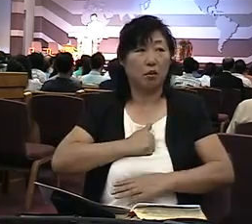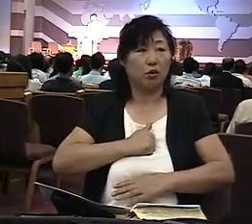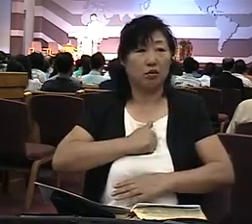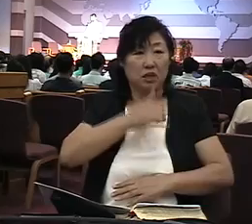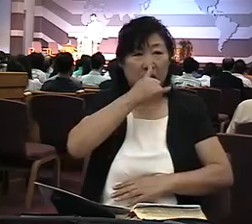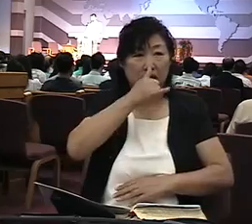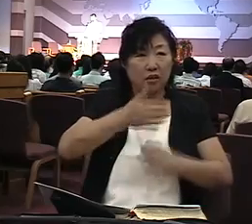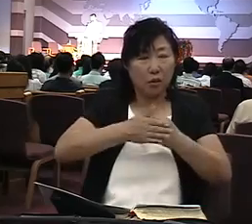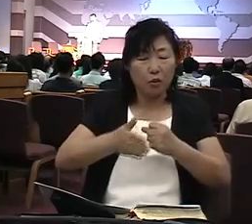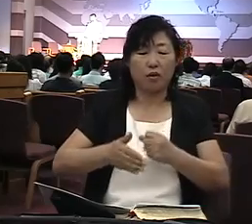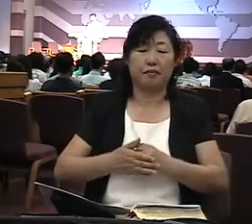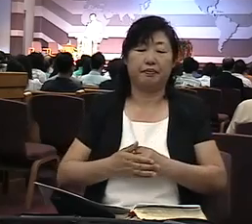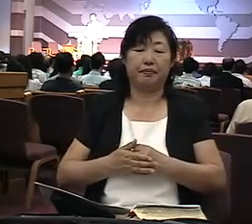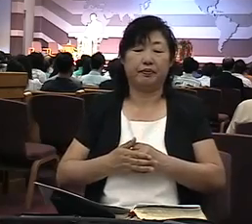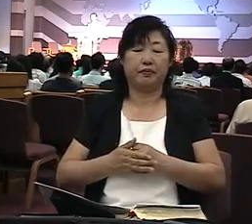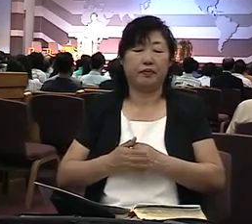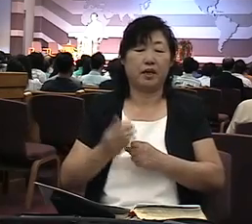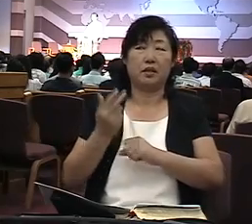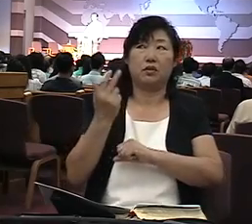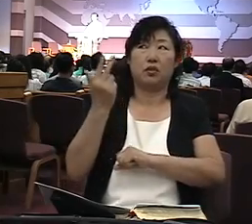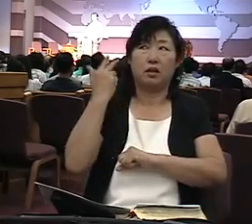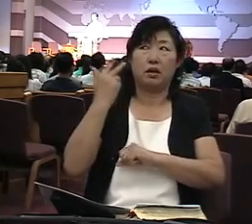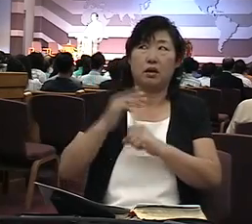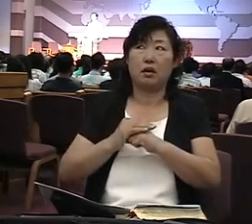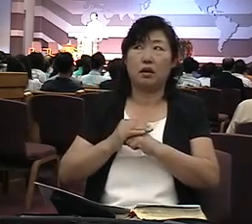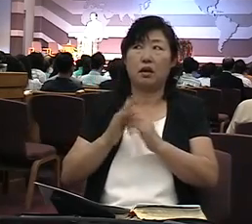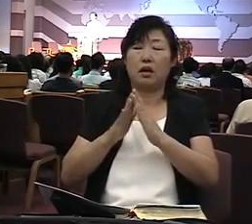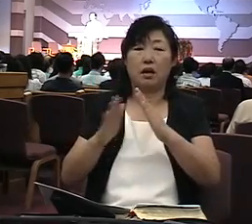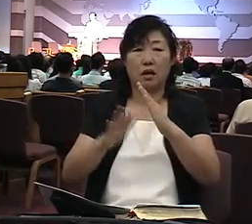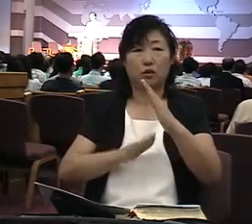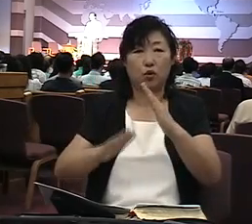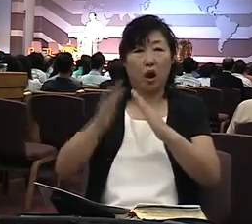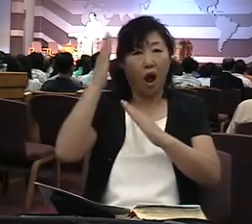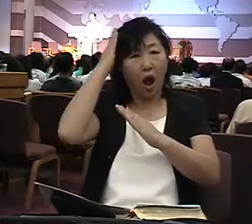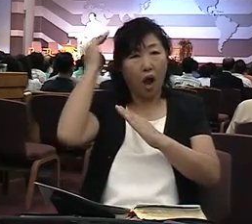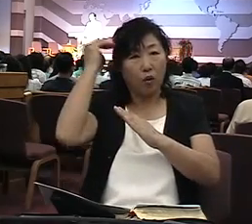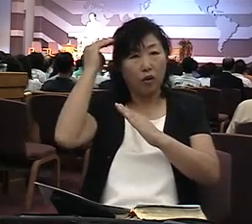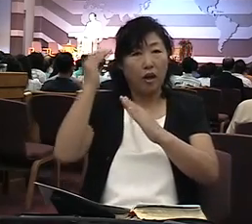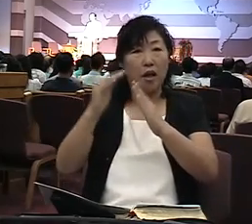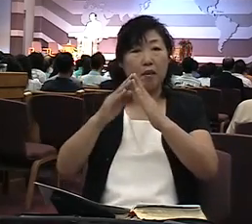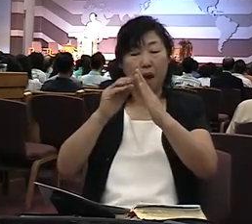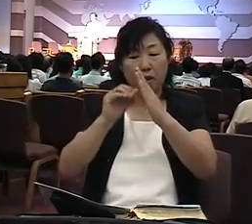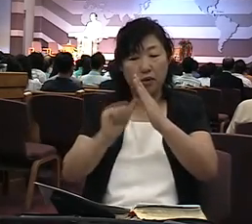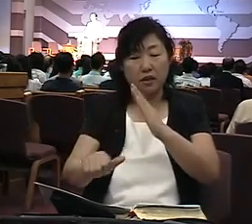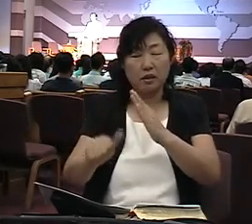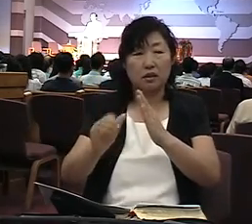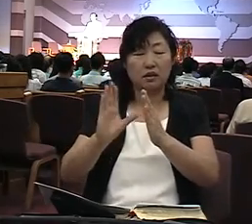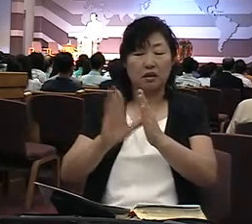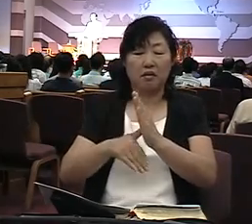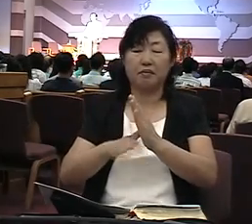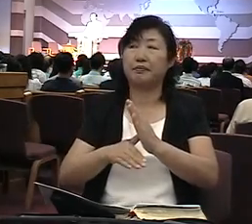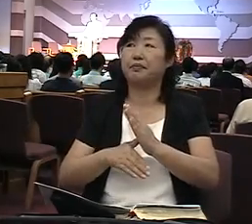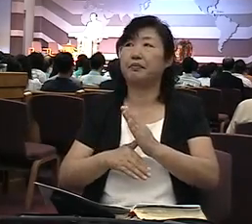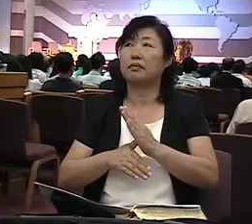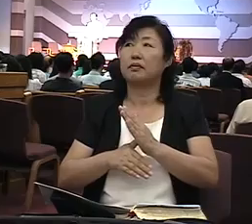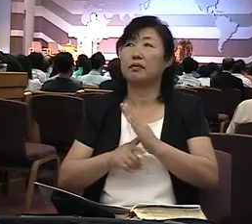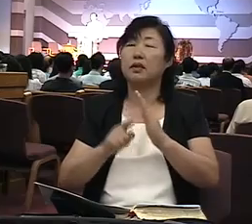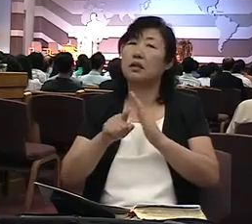그런지 지난달 그 가족들과 함께 한국을 방문했을 때 그때 막 이제 그 탈레반